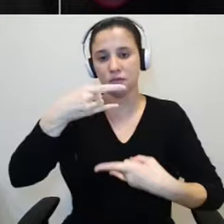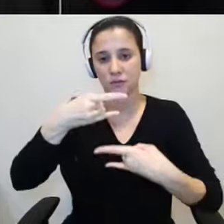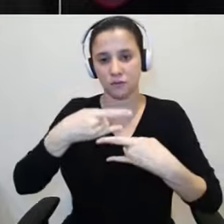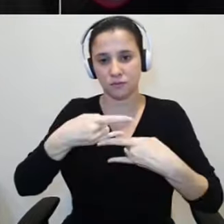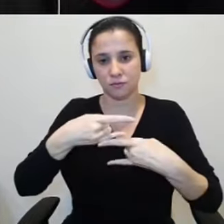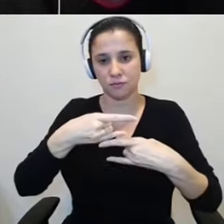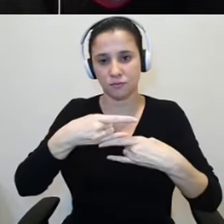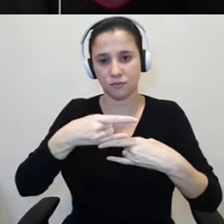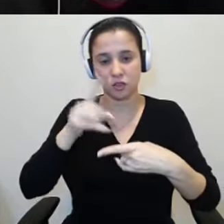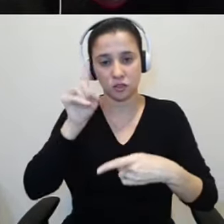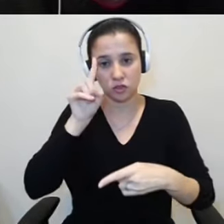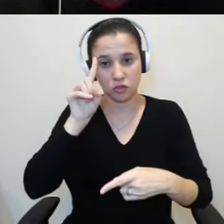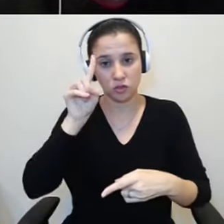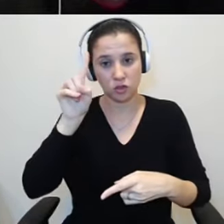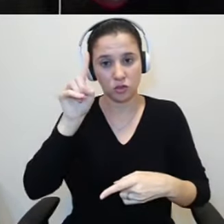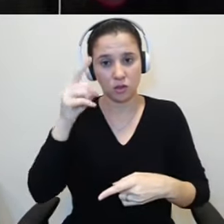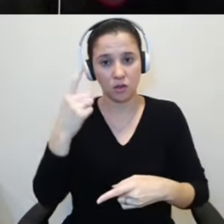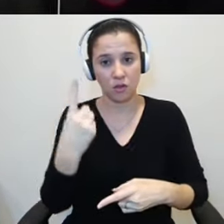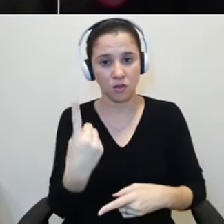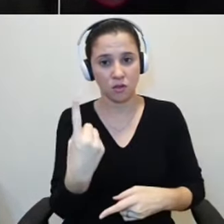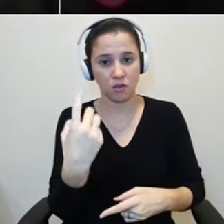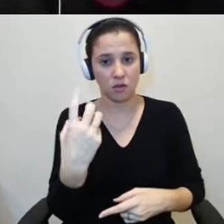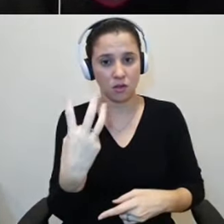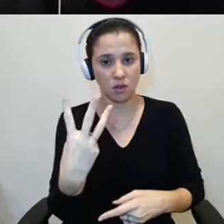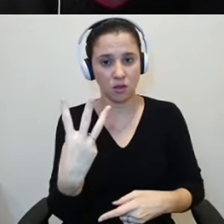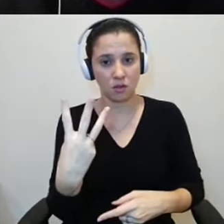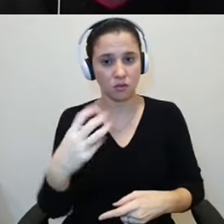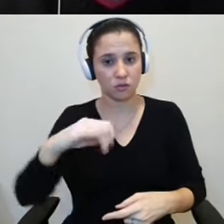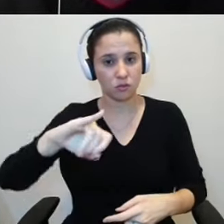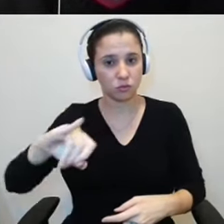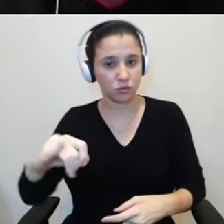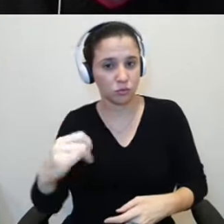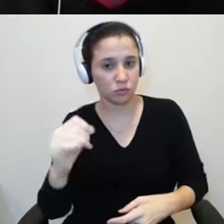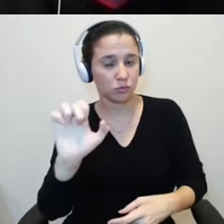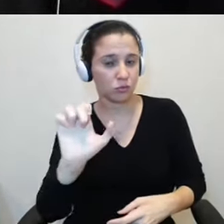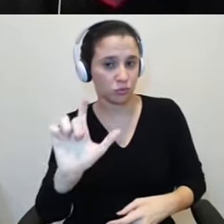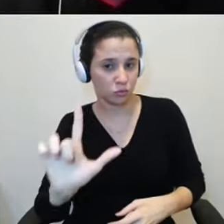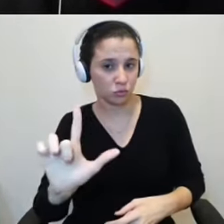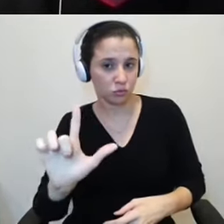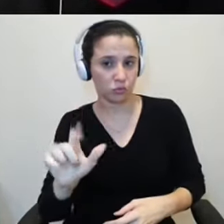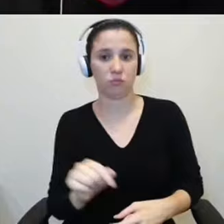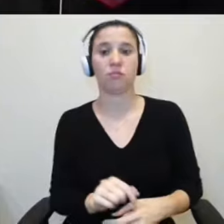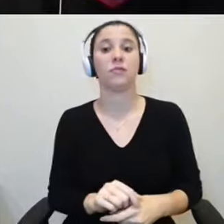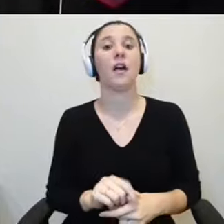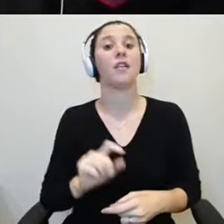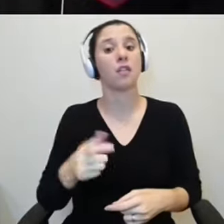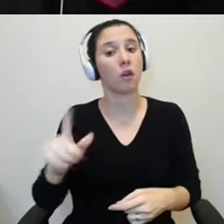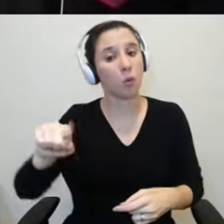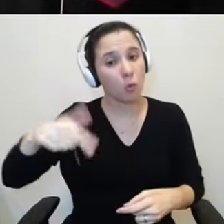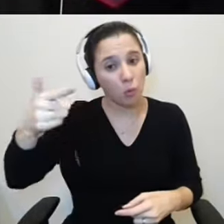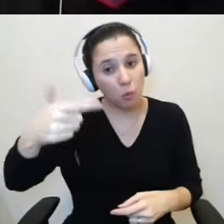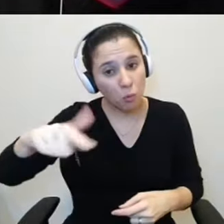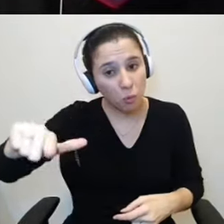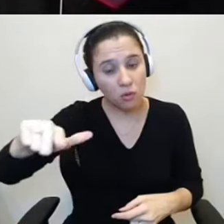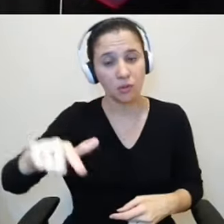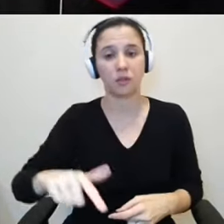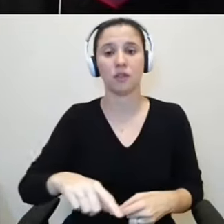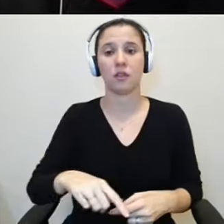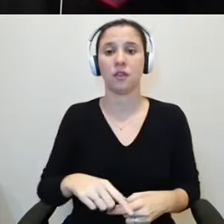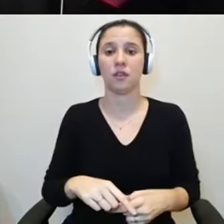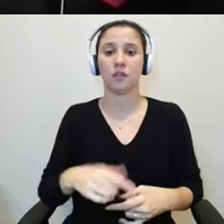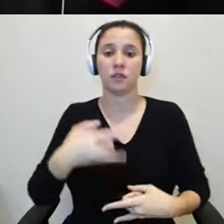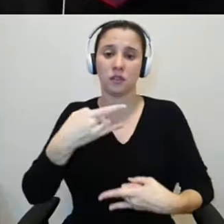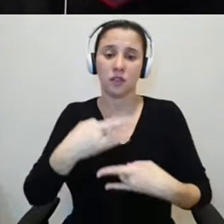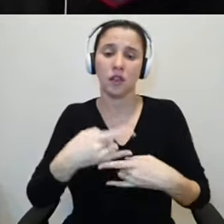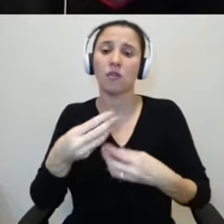passar essas informações para vocês mais uma vez, mas aí de uma maneira mais direcionada. Como serão executadas atividades, por exemplo,